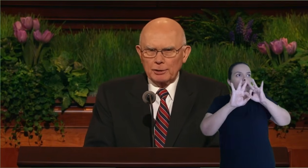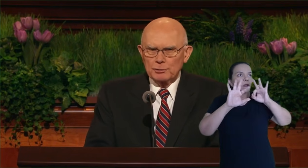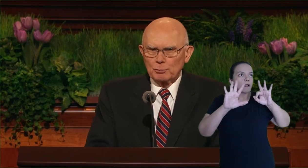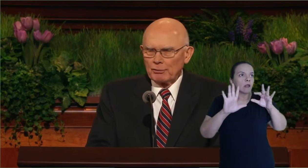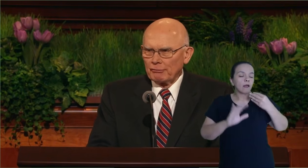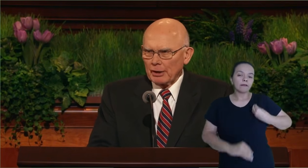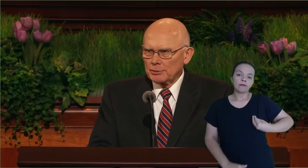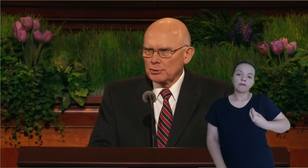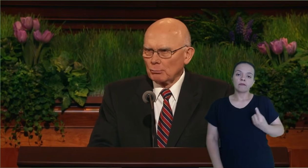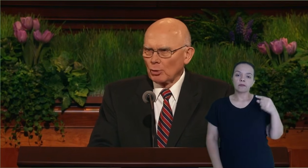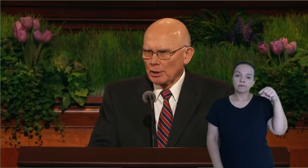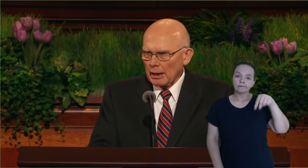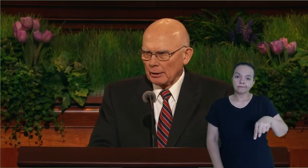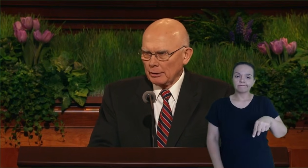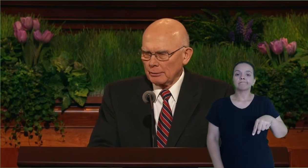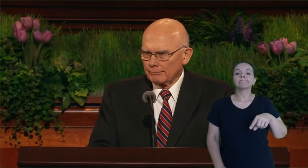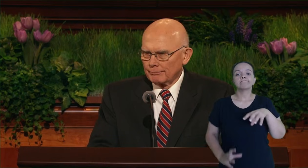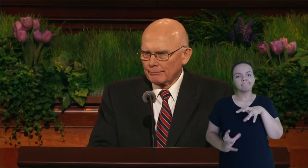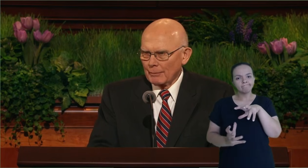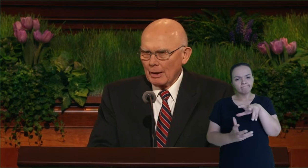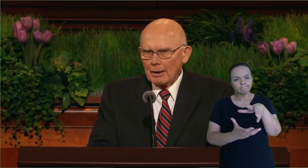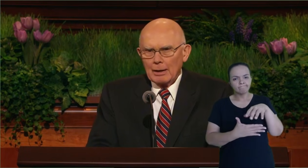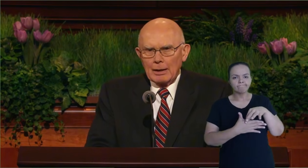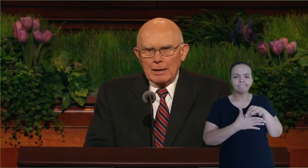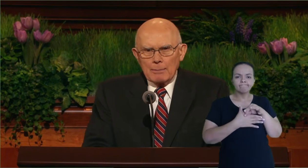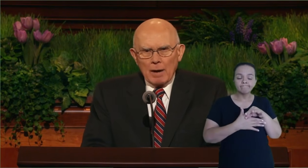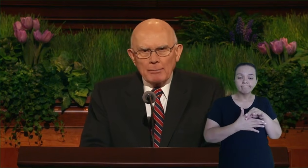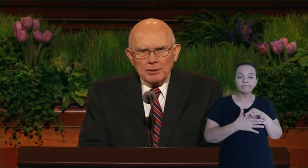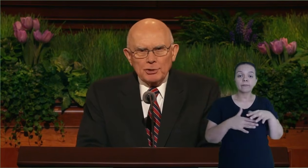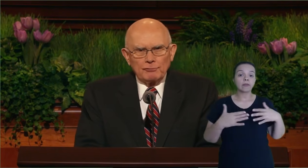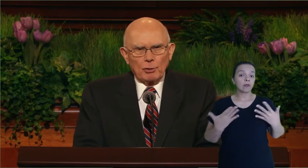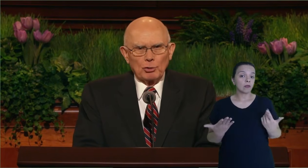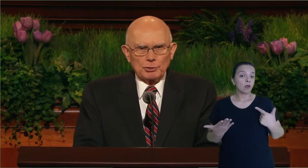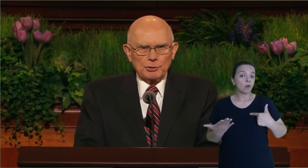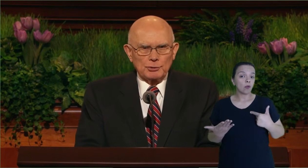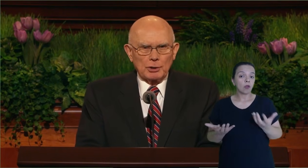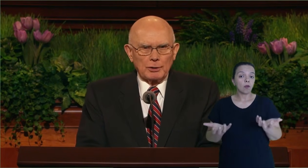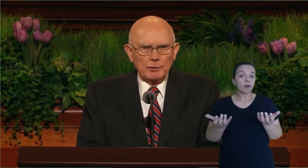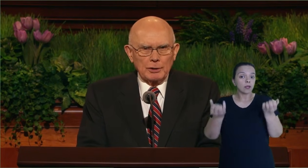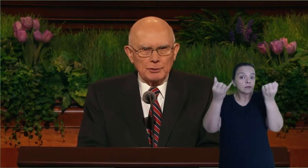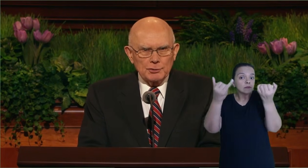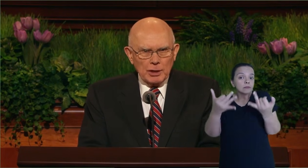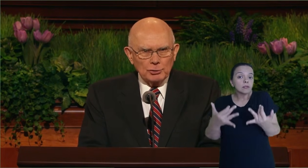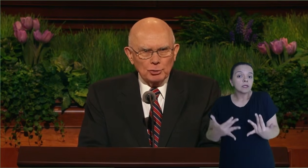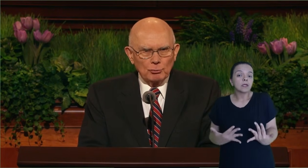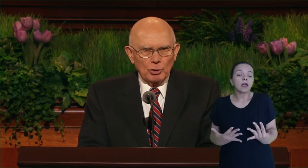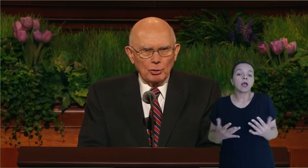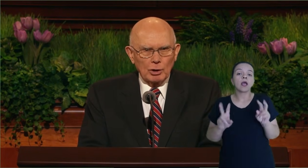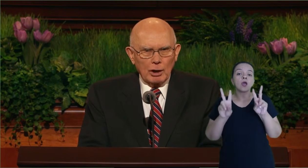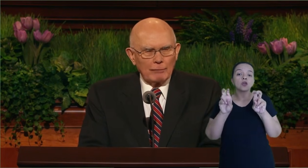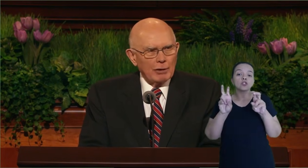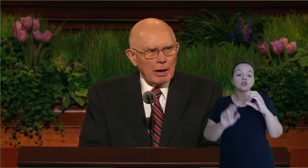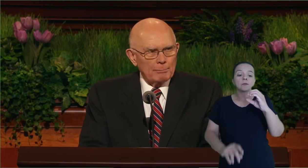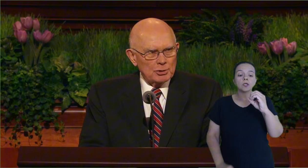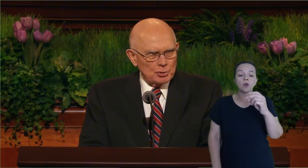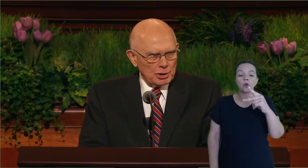ajuda-nos a compreender muitas coisas que enfrentamos na mortalidade. Minha mensagem centraliza-se no